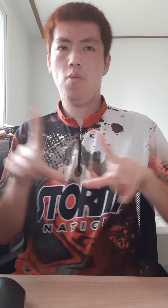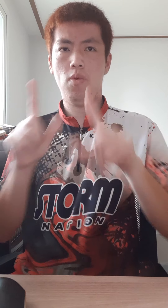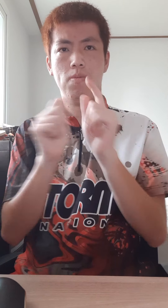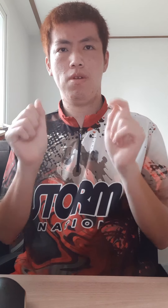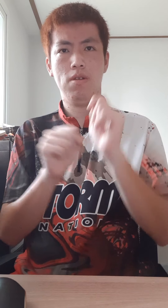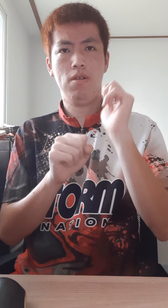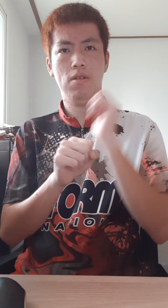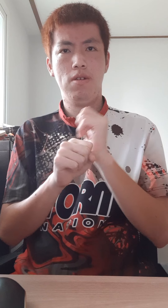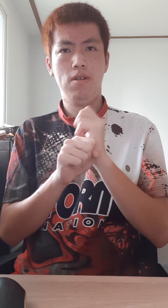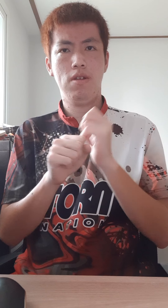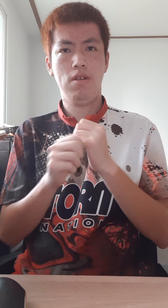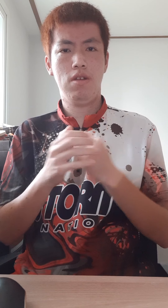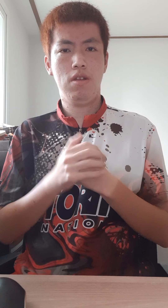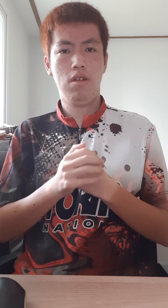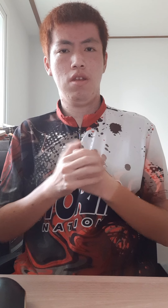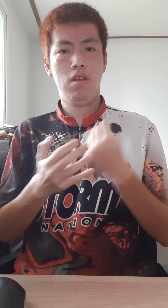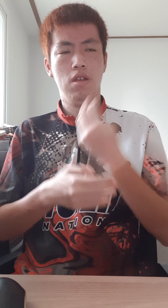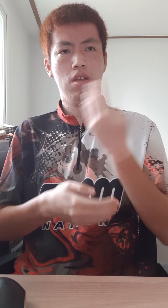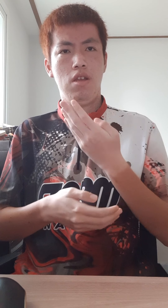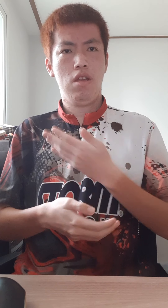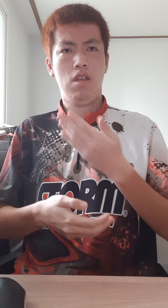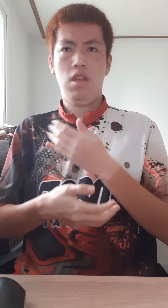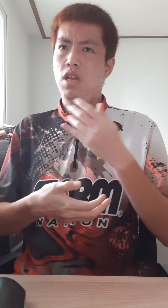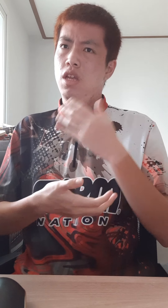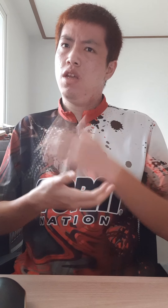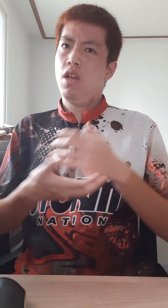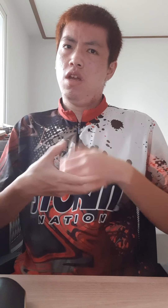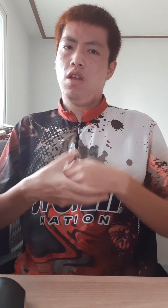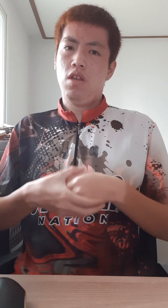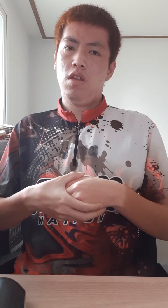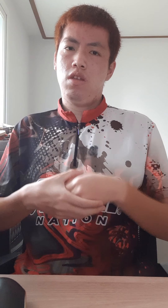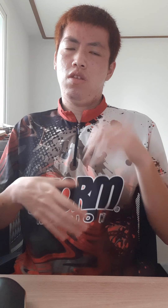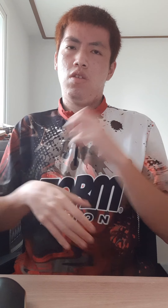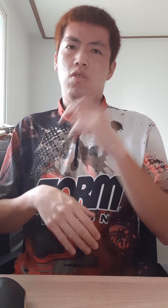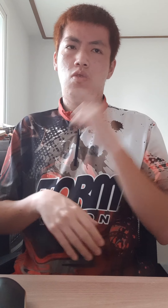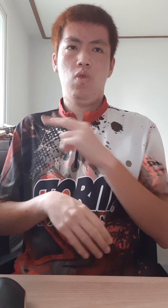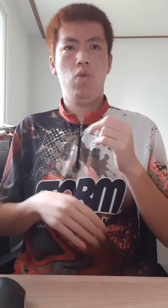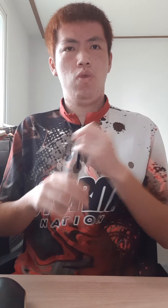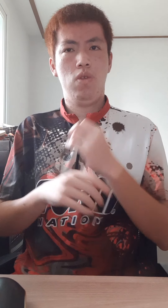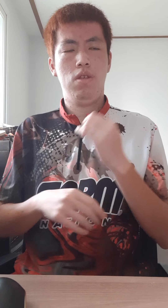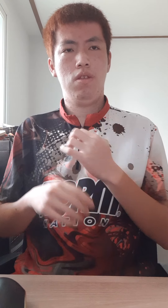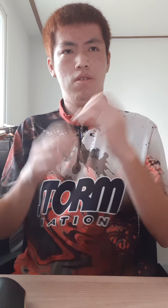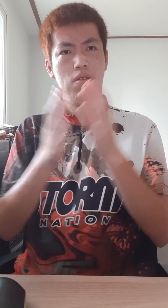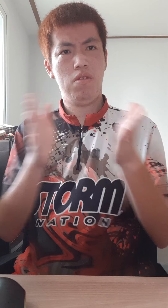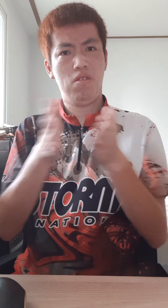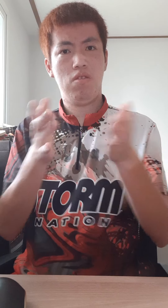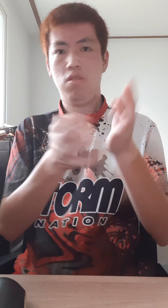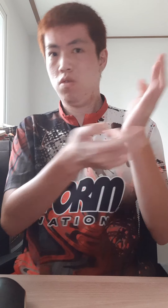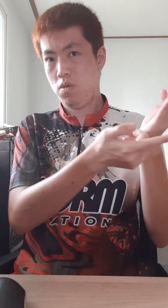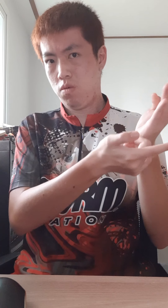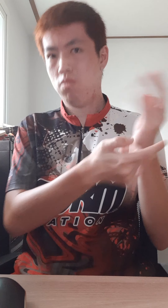이후 지역사회에서 이들이 살아가는데 반드시 필요한 6대 정책 요구안을 서울시청에 전달하고 협상을